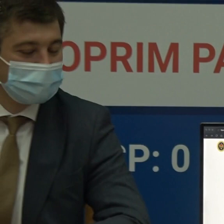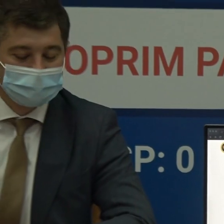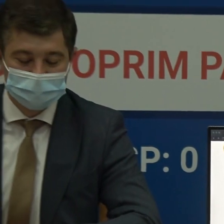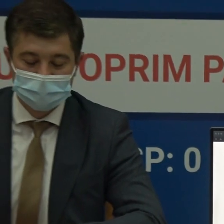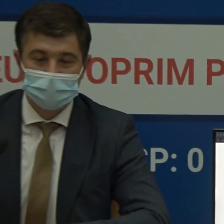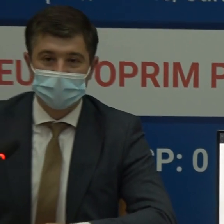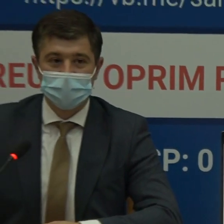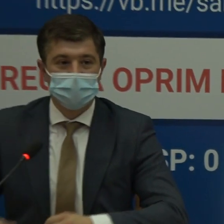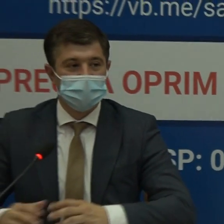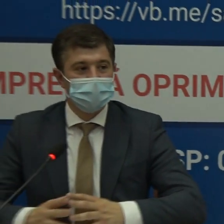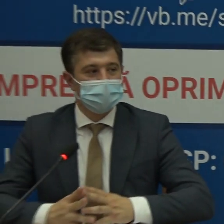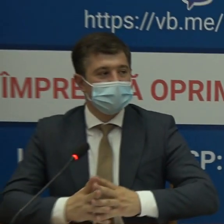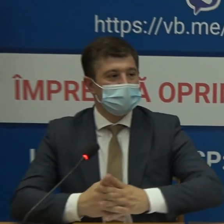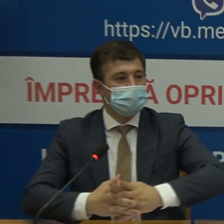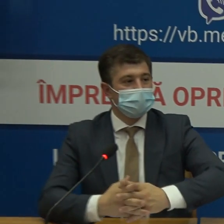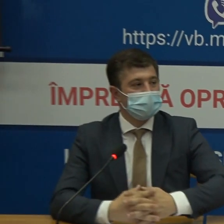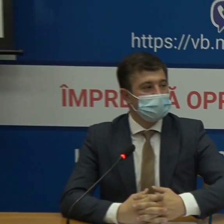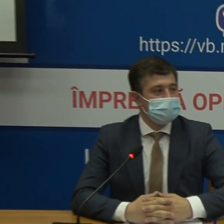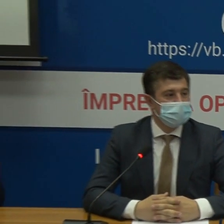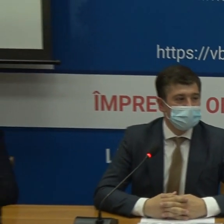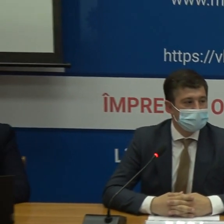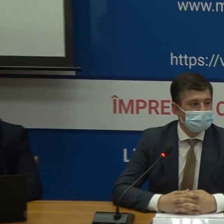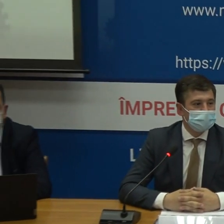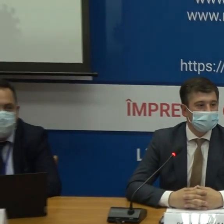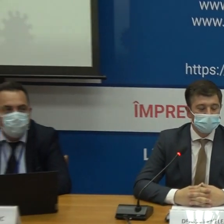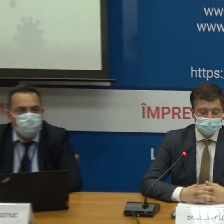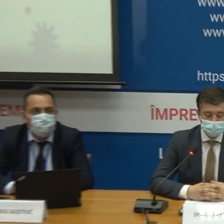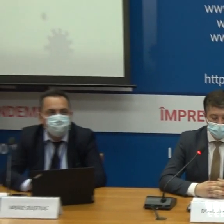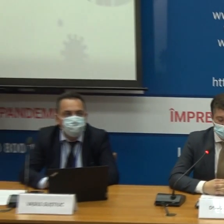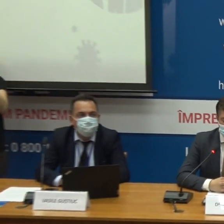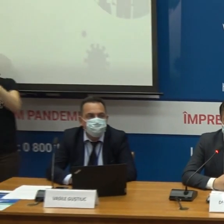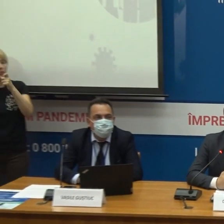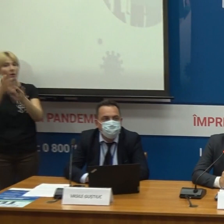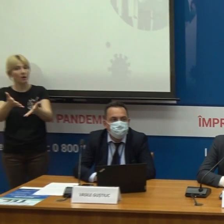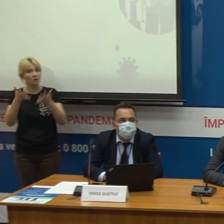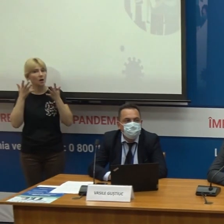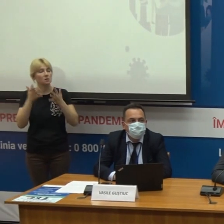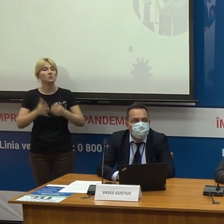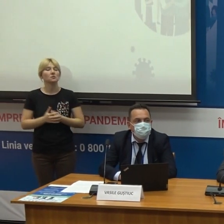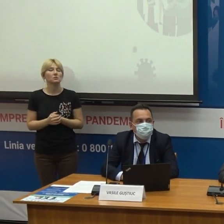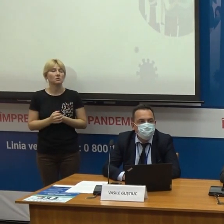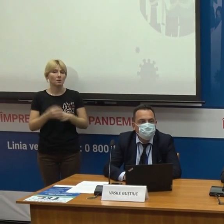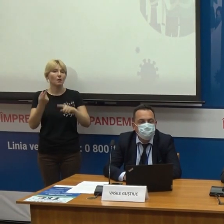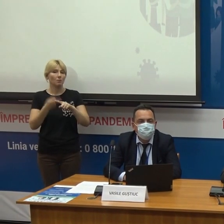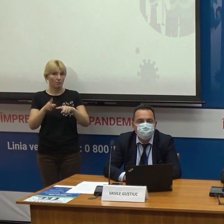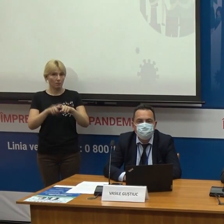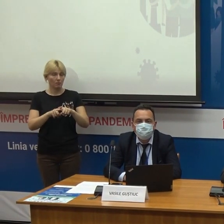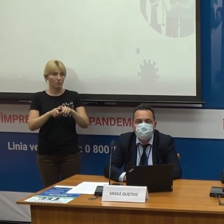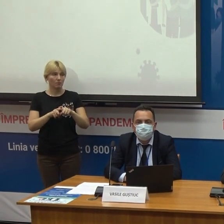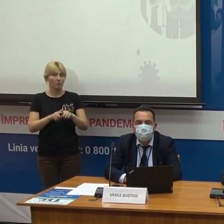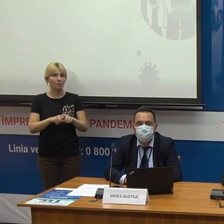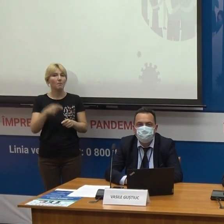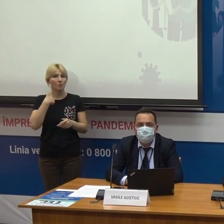Moldova. Da, vă mulțumim. Sperăm că a fost destul de explicit. Astfel,